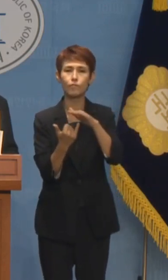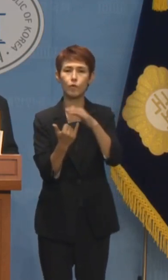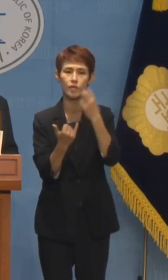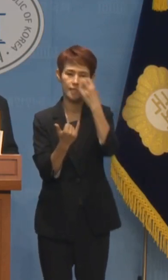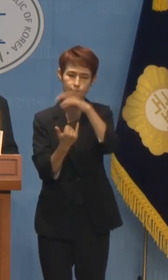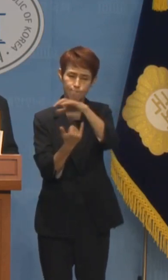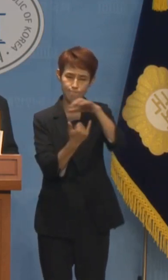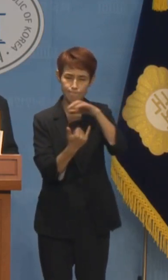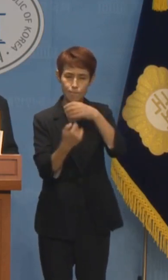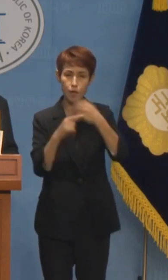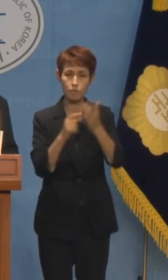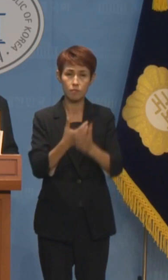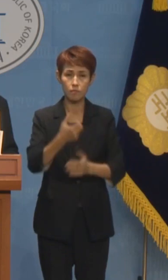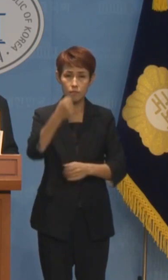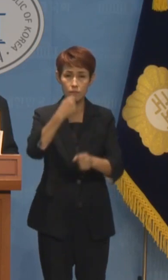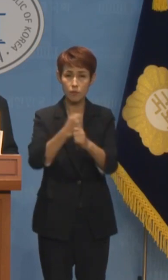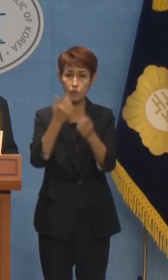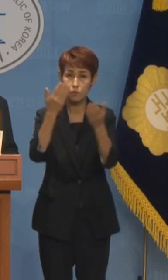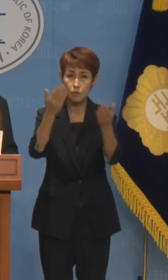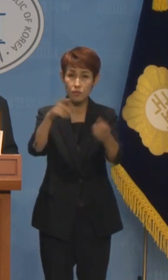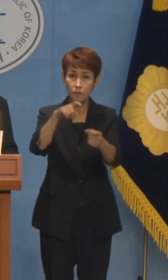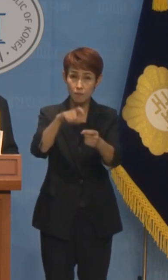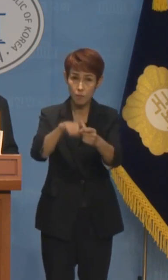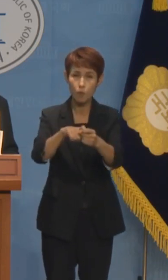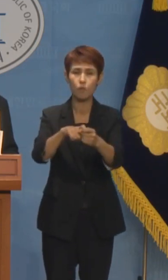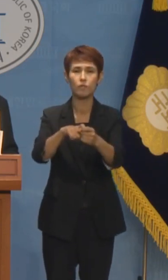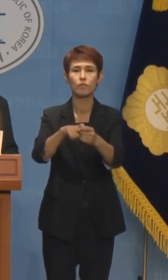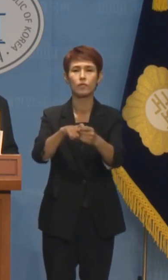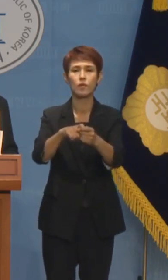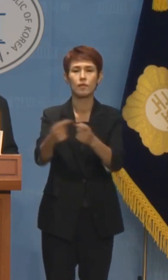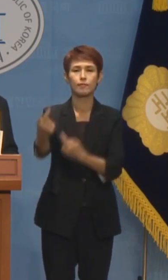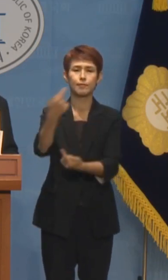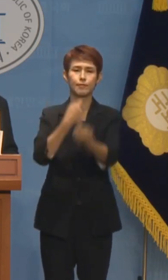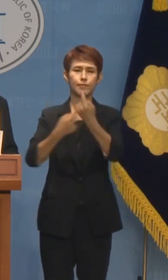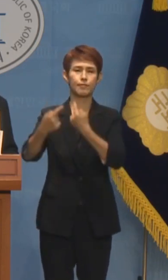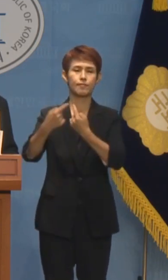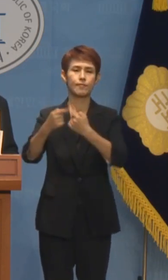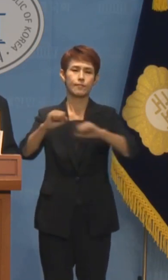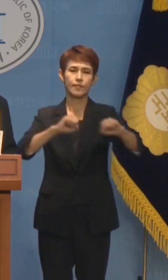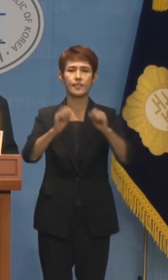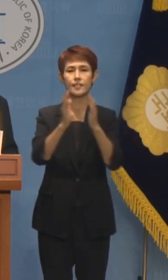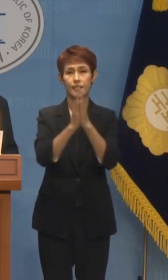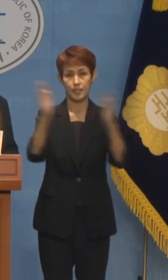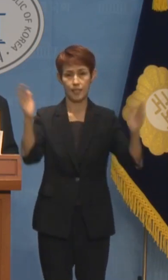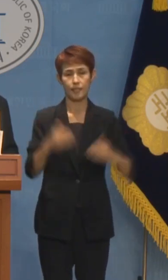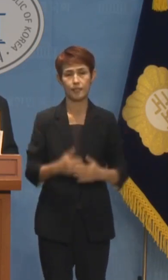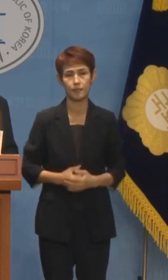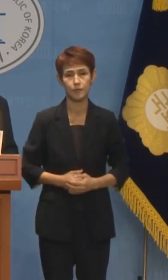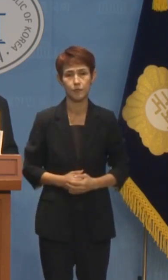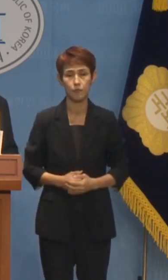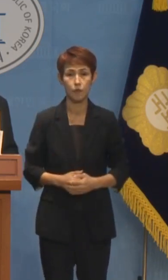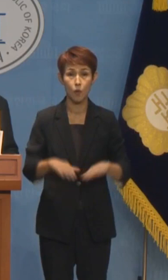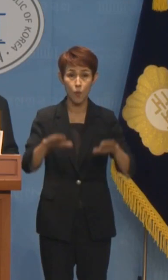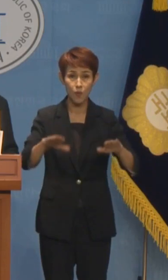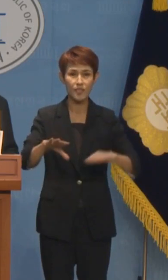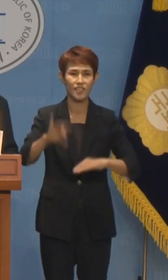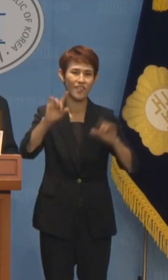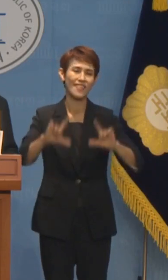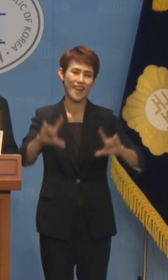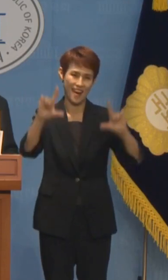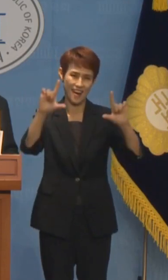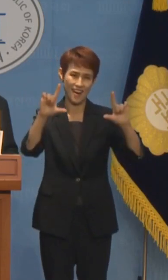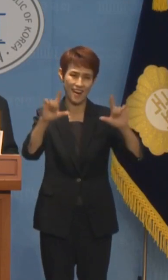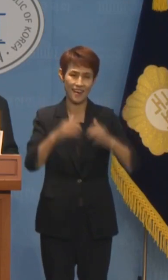하는 마음을 갖게 하는 것 이런 청원 운동을 오늘 시작하려고 하고 있습니다 오늘 첫날입니다 그래서